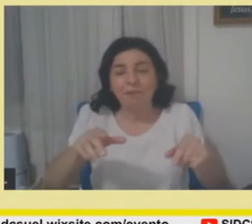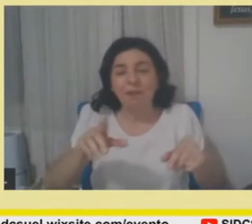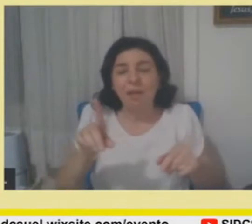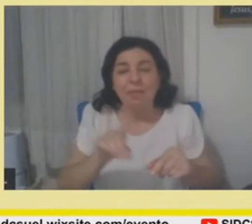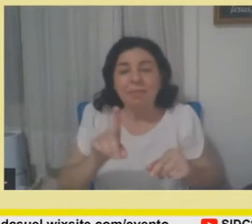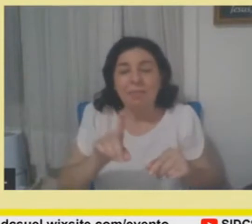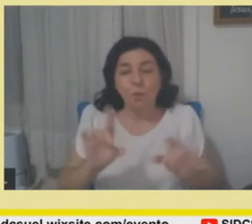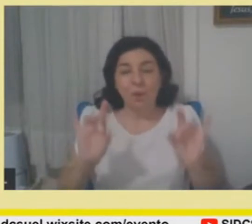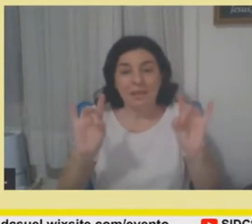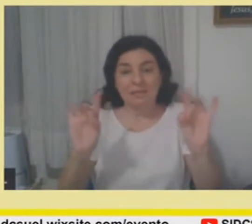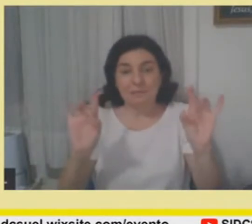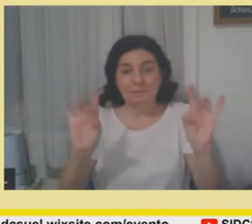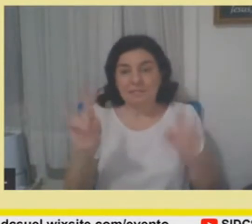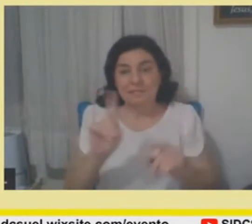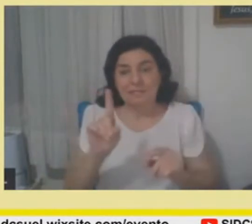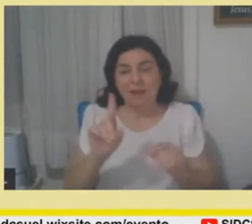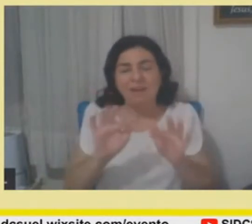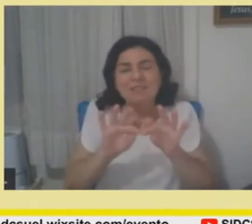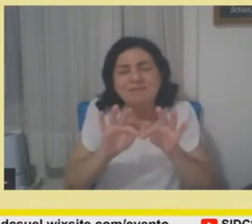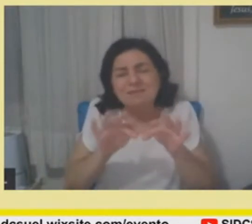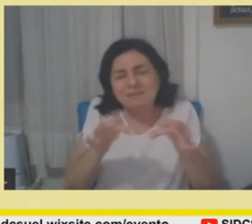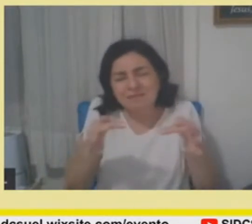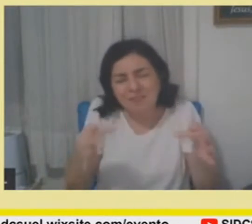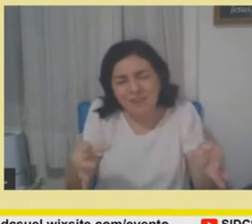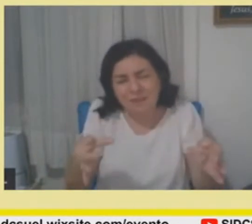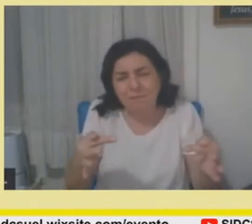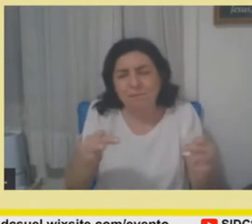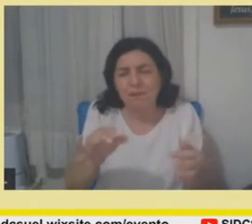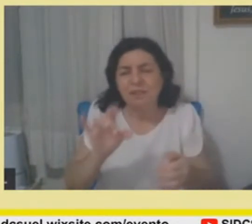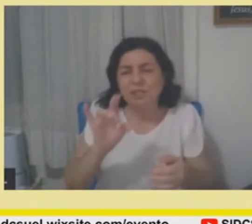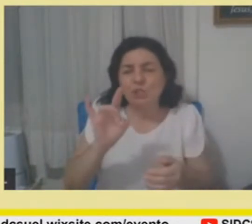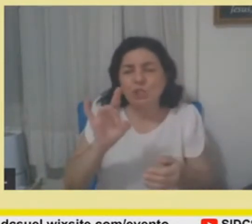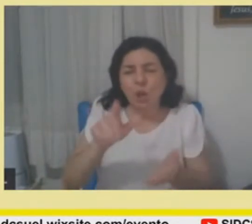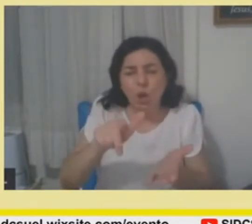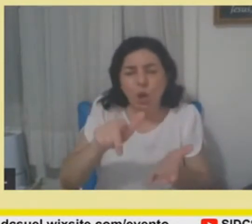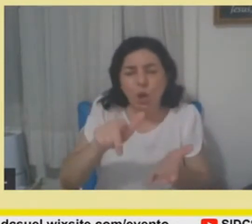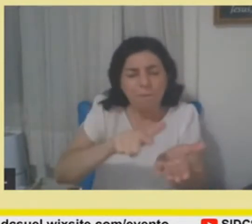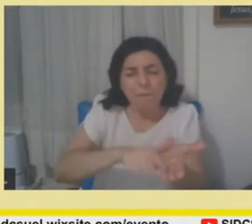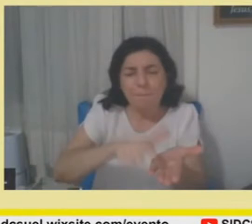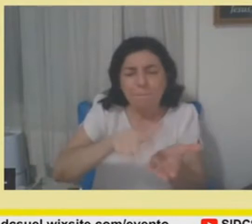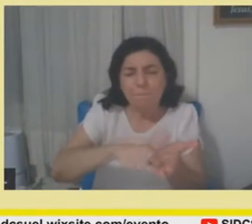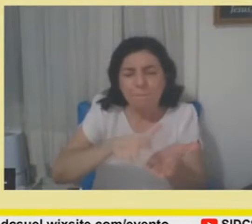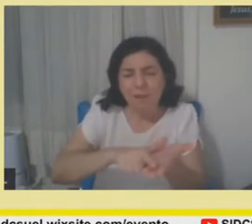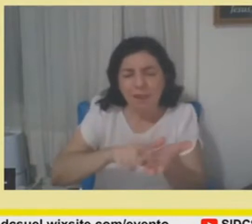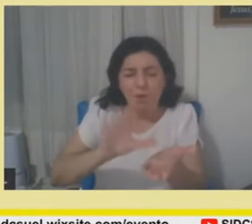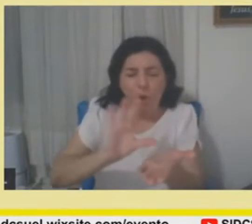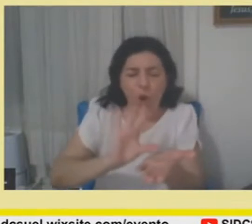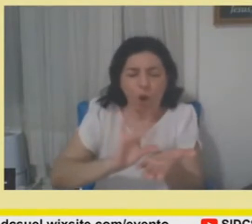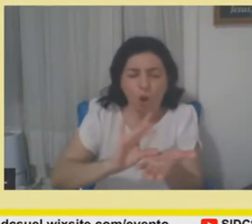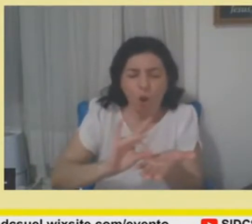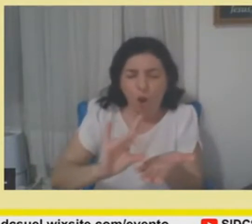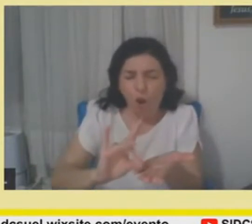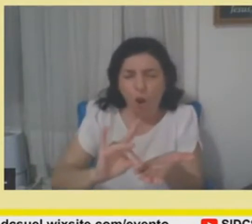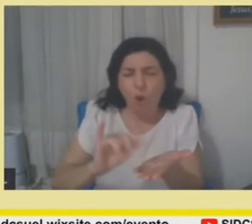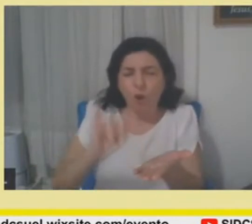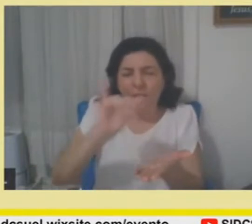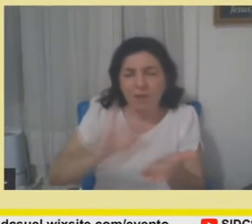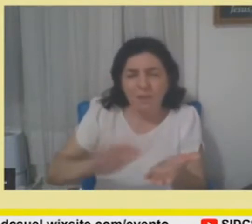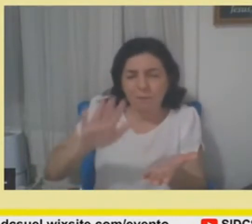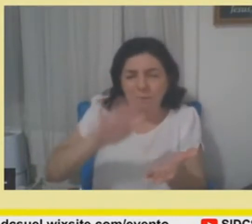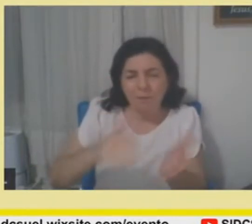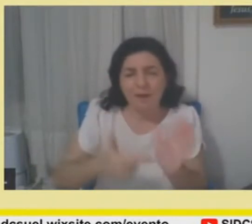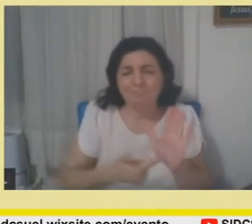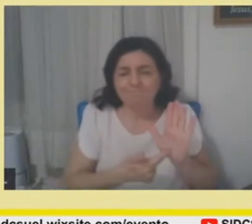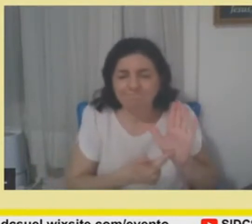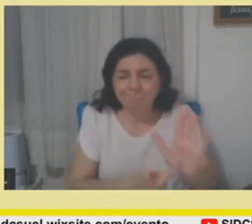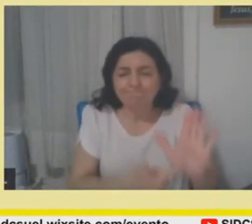Palavra, sinal. Não tinha materiais, não era uma coisa especializada, era uma coisa simples. Era